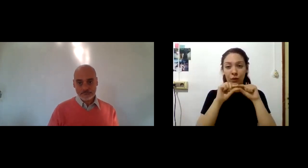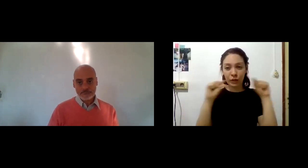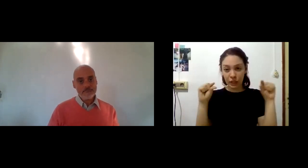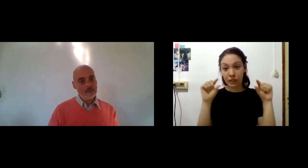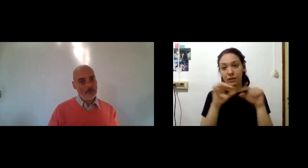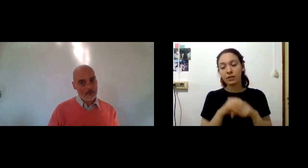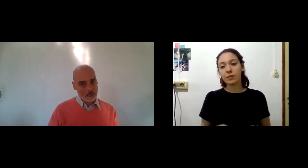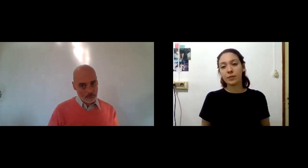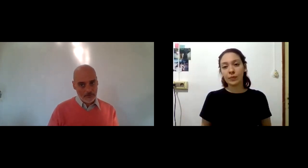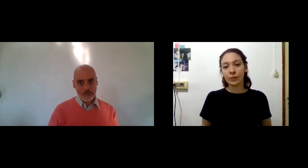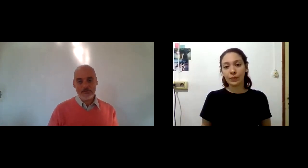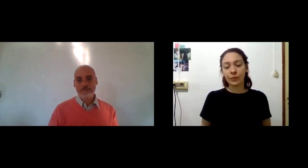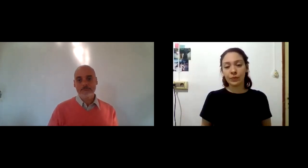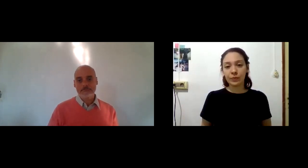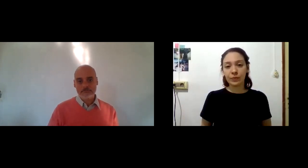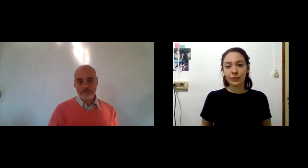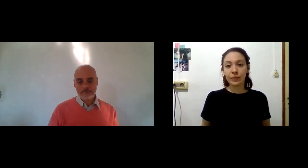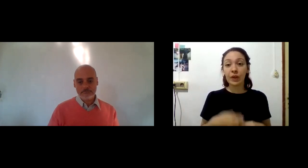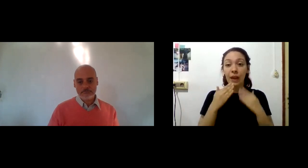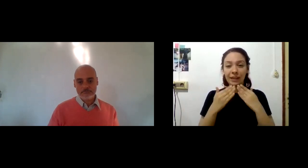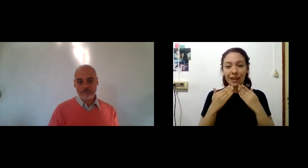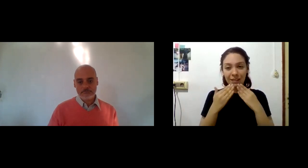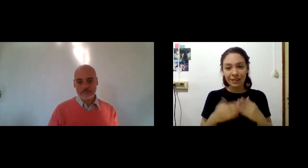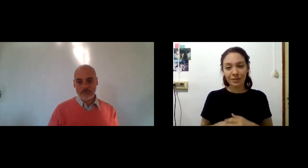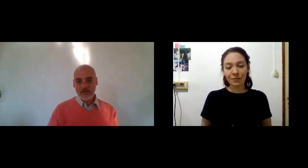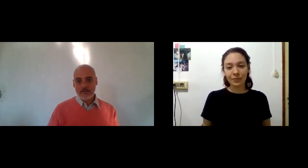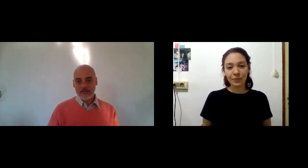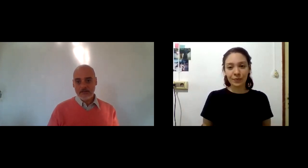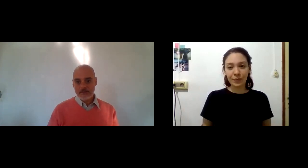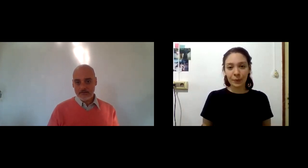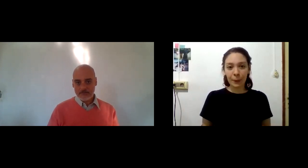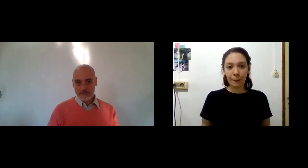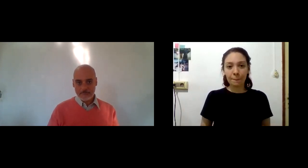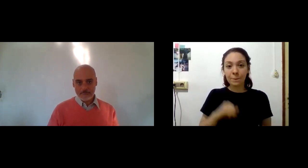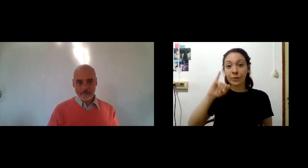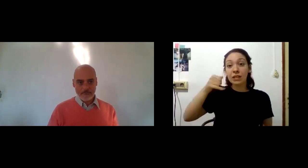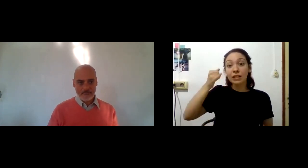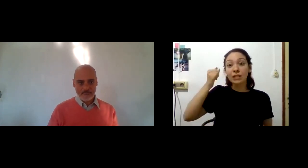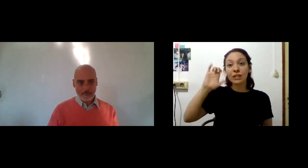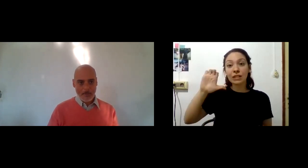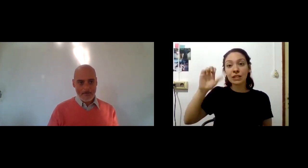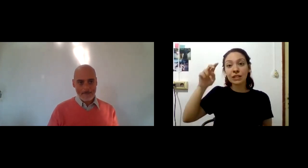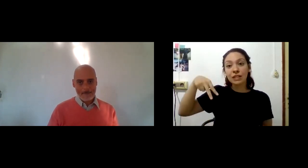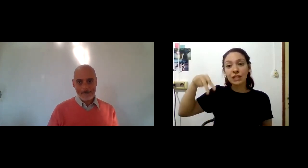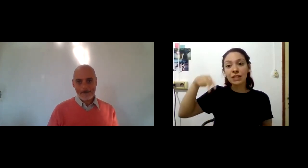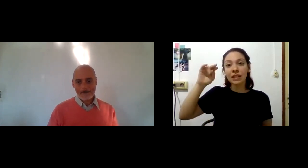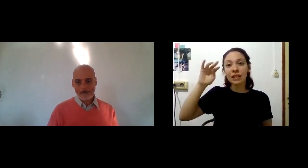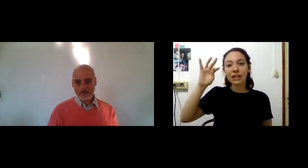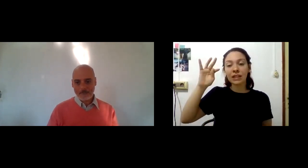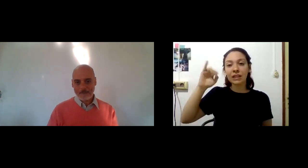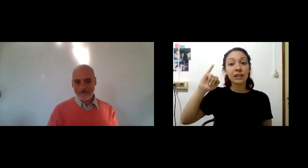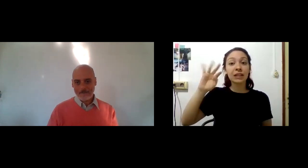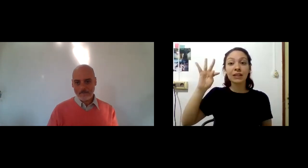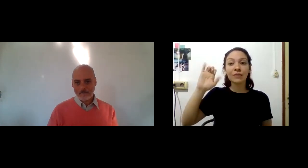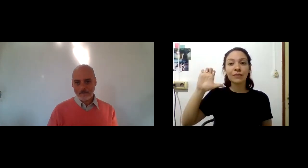Muchísimas gracias, muy amable. Por favor. Jennifer levantó la mano nuevamente. Sí,